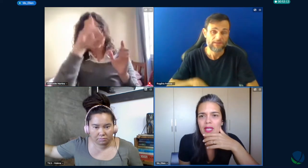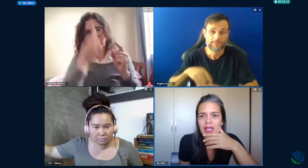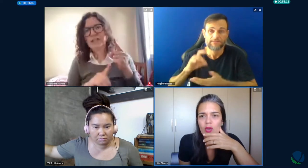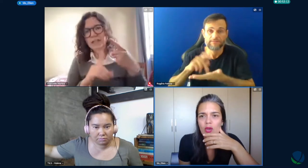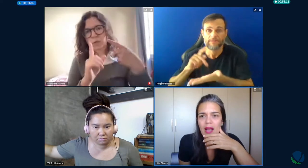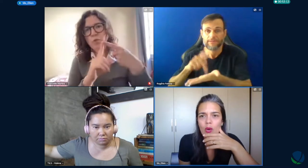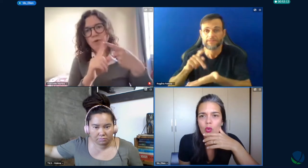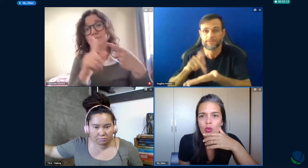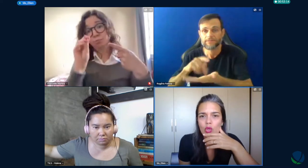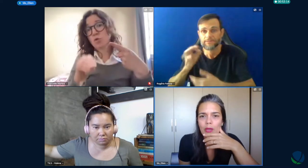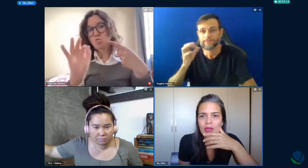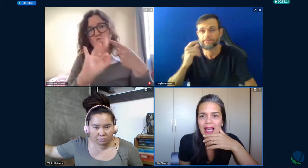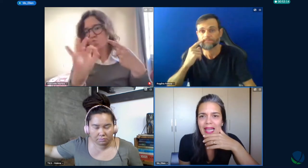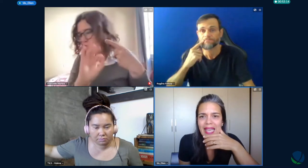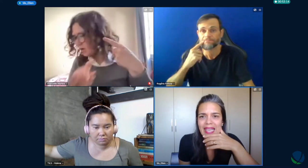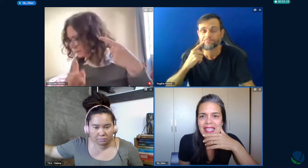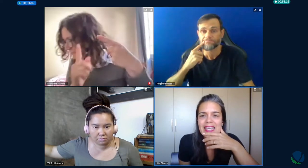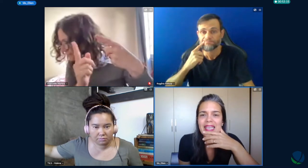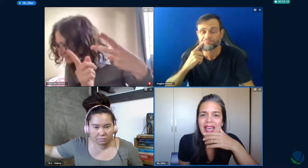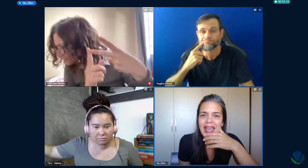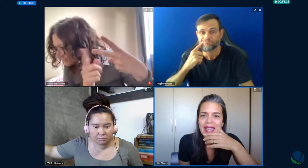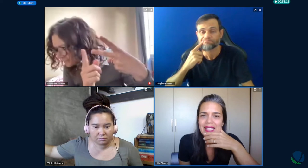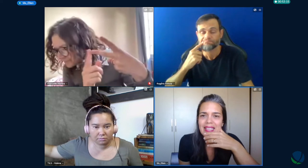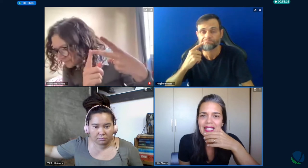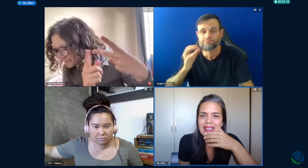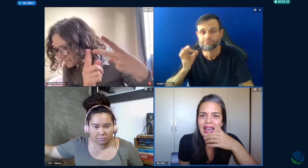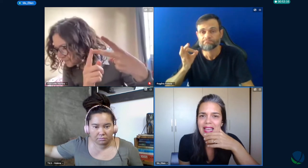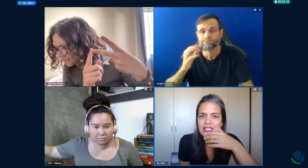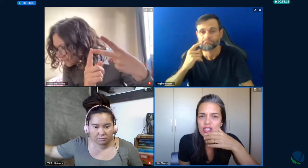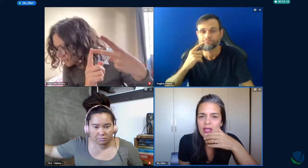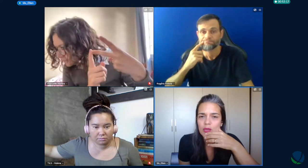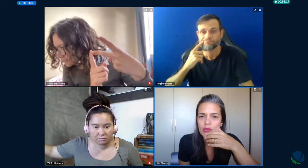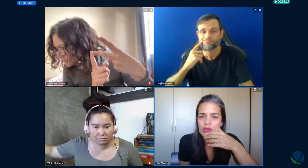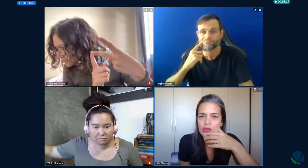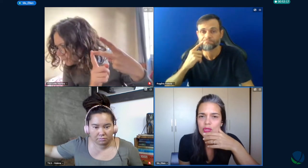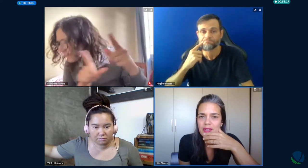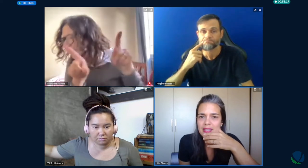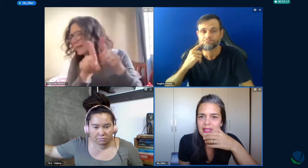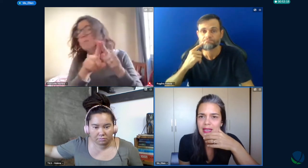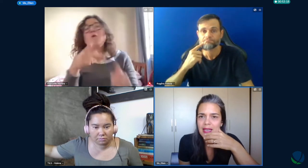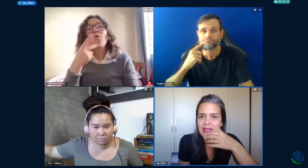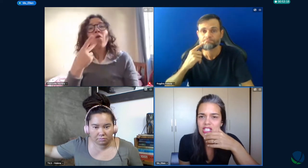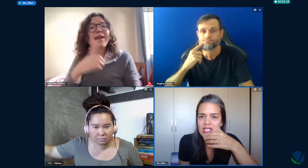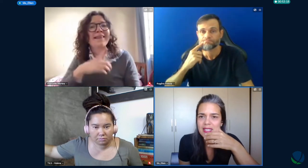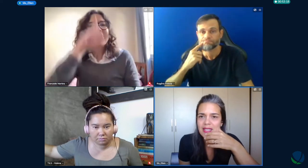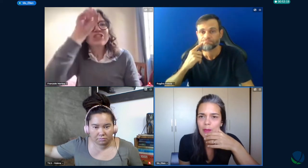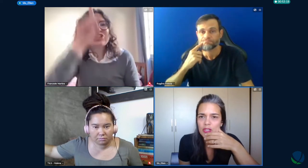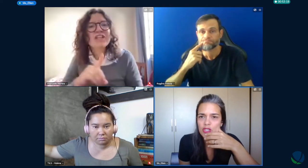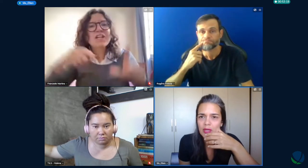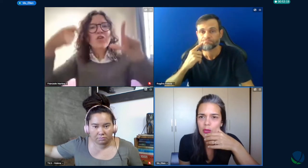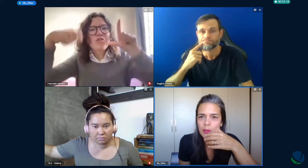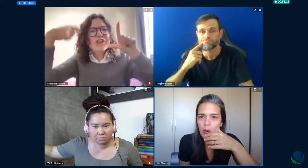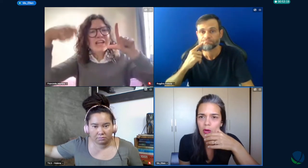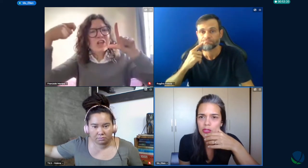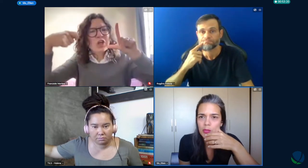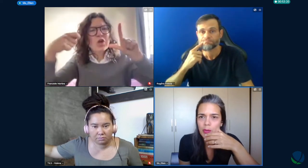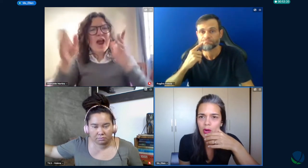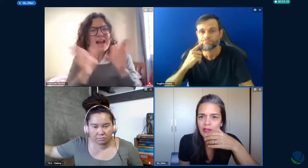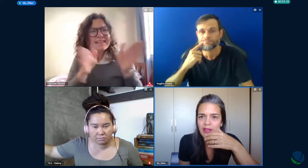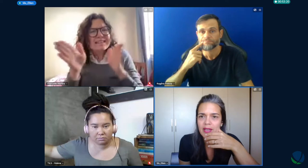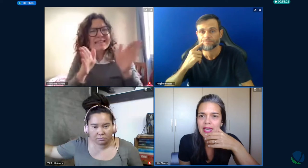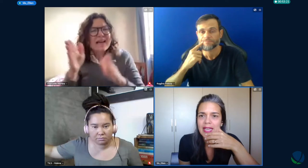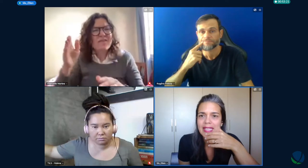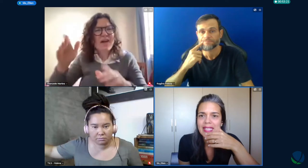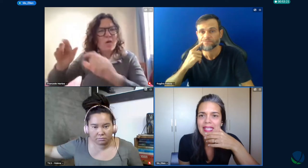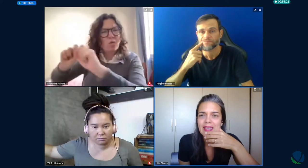Você poderia colocar o número da lei que dá esse direito do surdo de fazer, de ter esse tempo adicional de